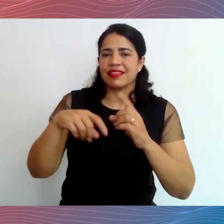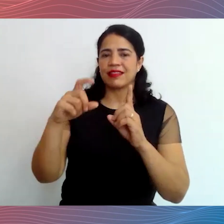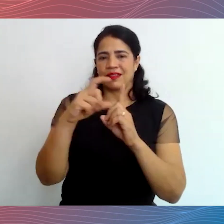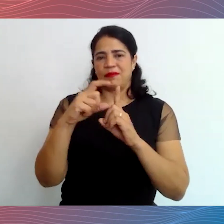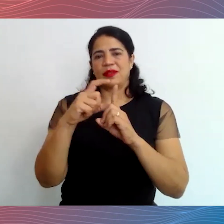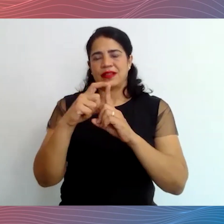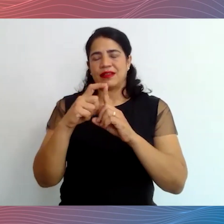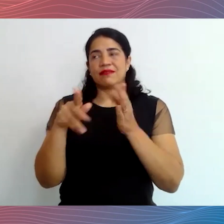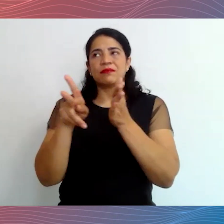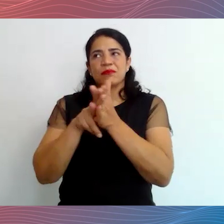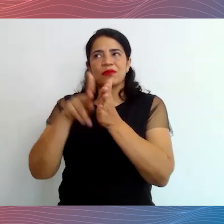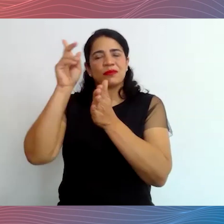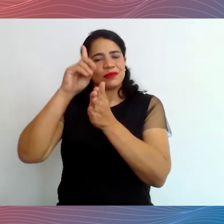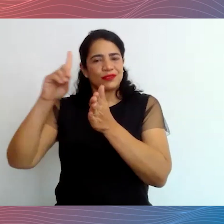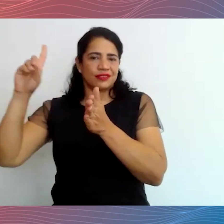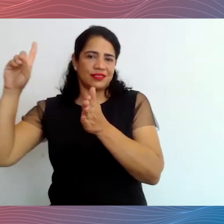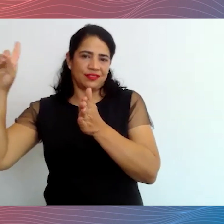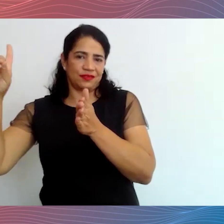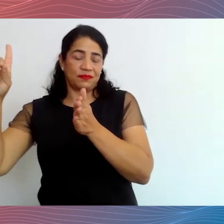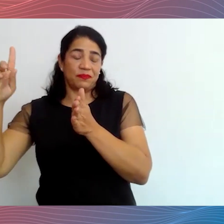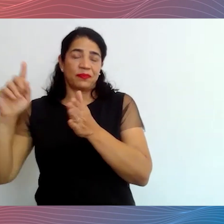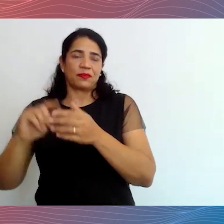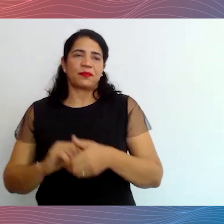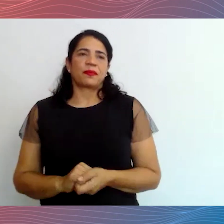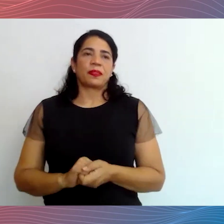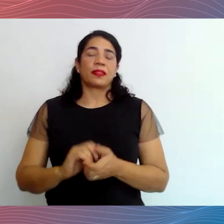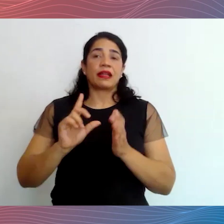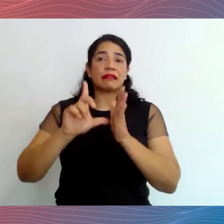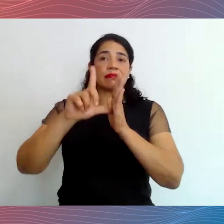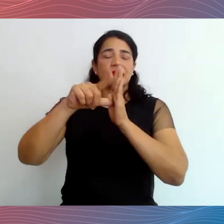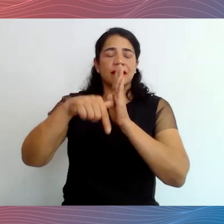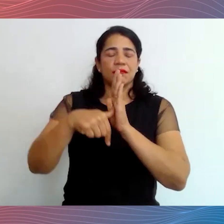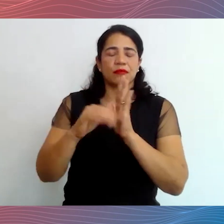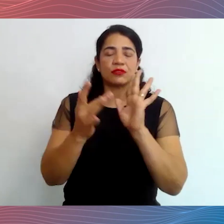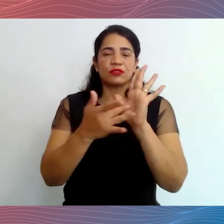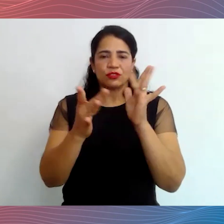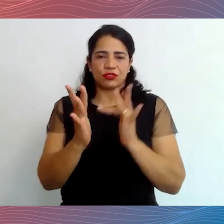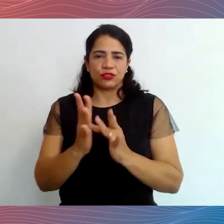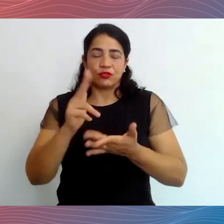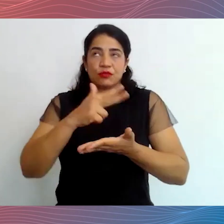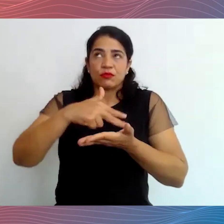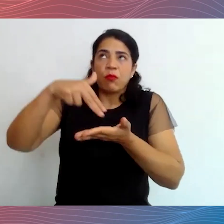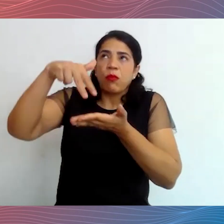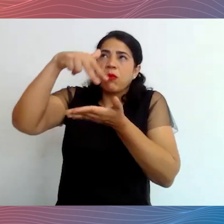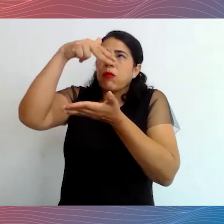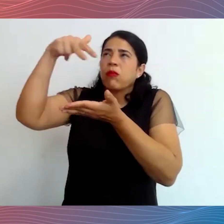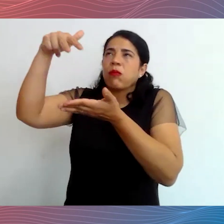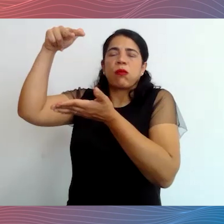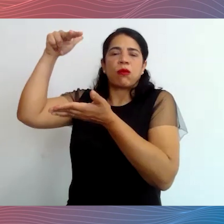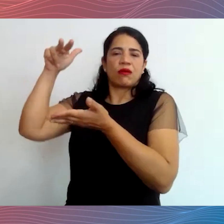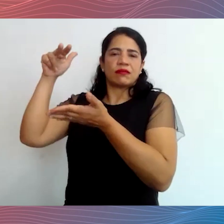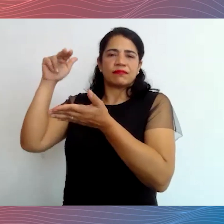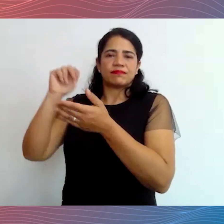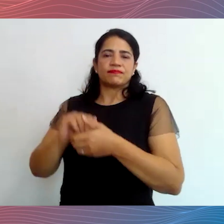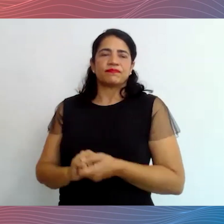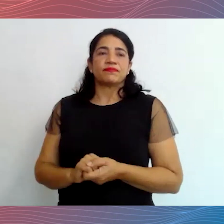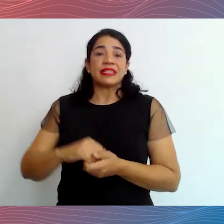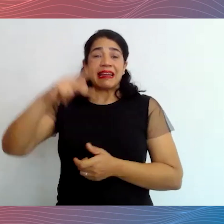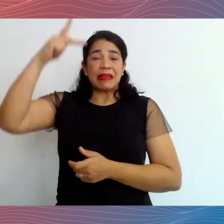fisicamente, nem no corpo da ressurreição. A partir daí, Deus começou a usar o apóstolo